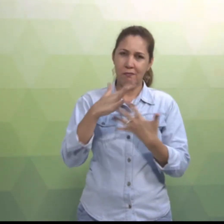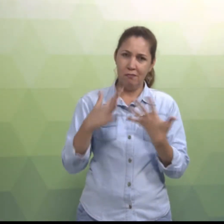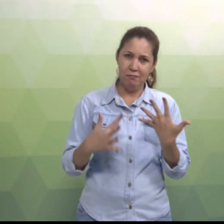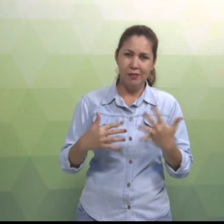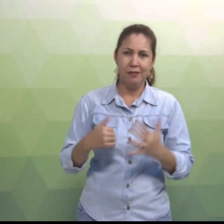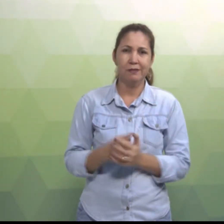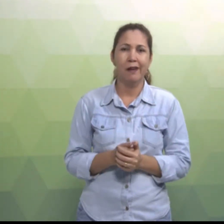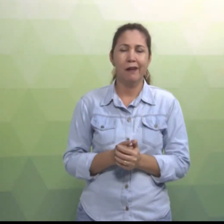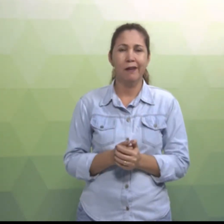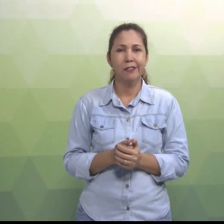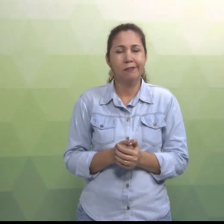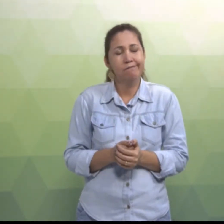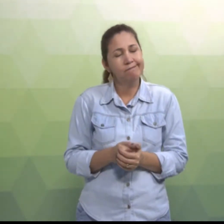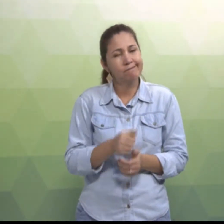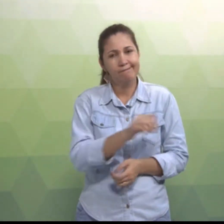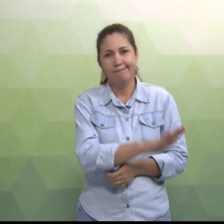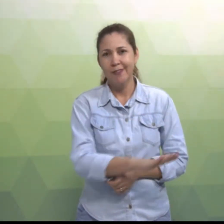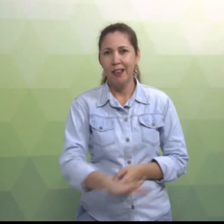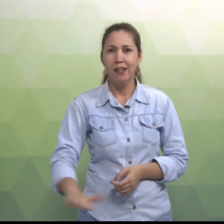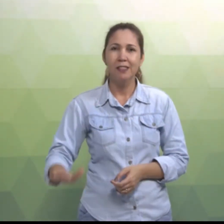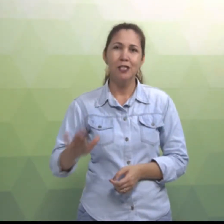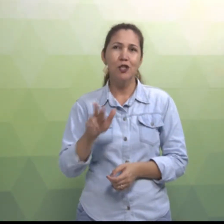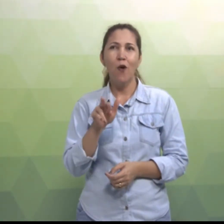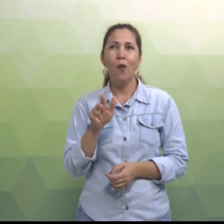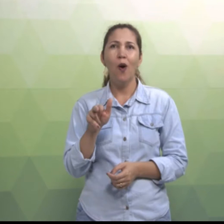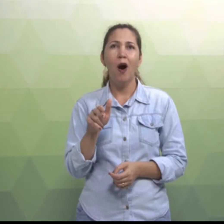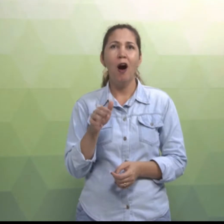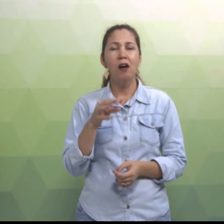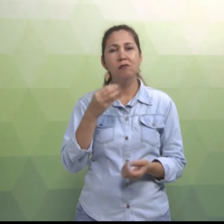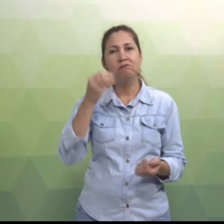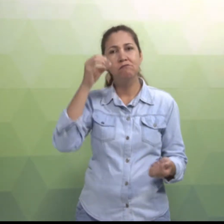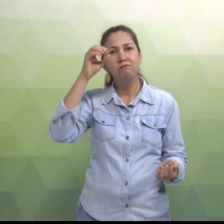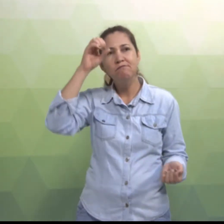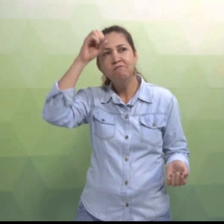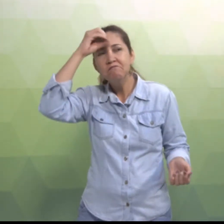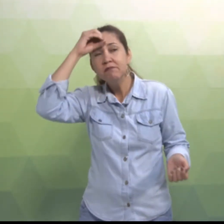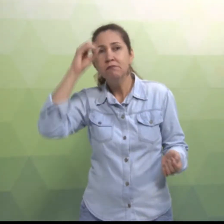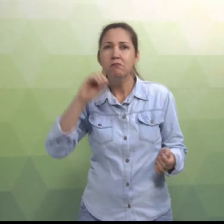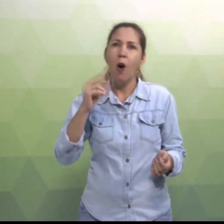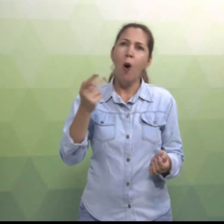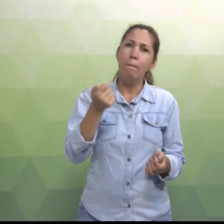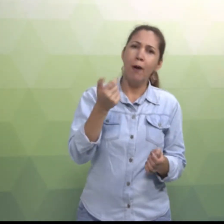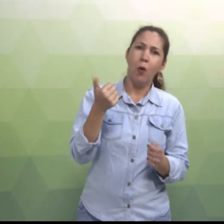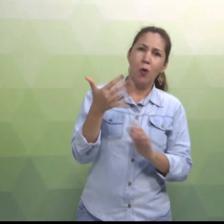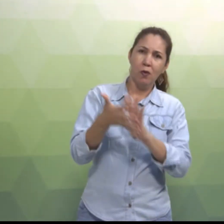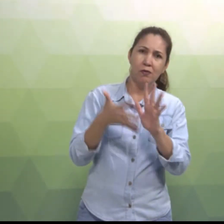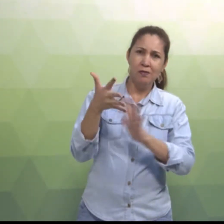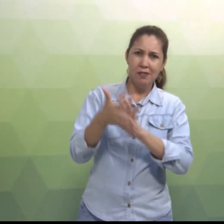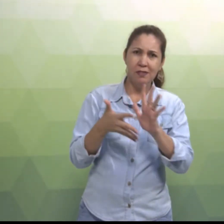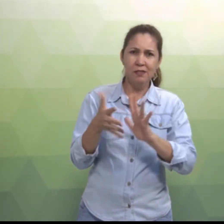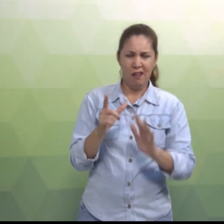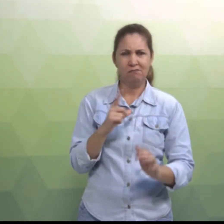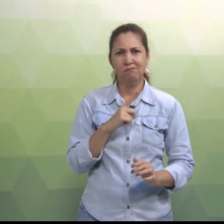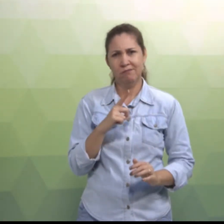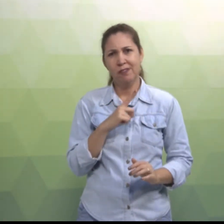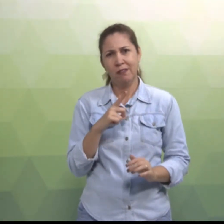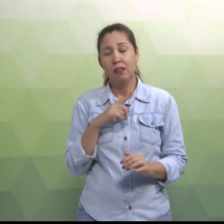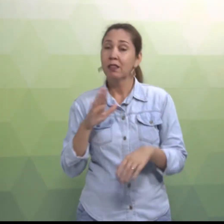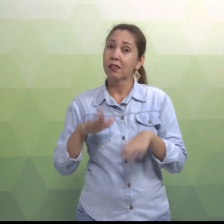de ensino da língua de sinais, as crianças geralmente não têm conhecimento ou têm pouco conhecimento da língua de